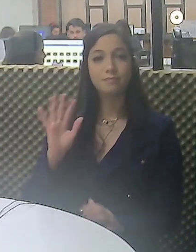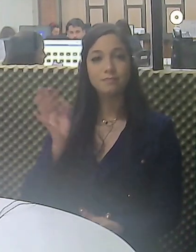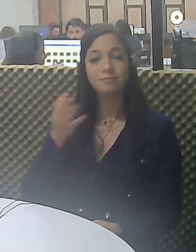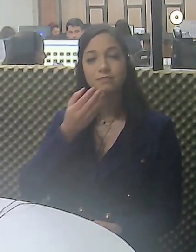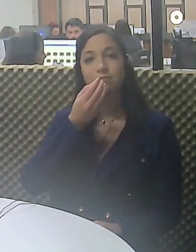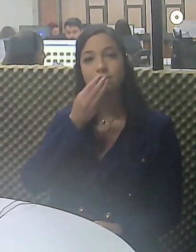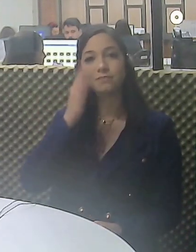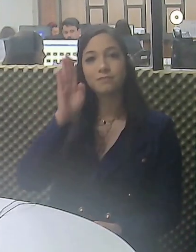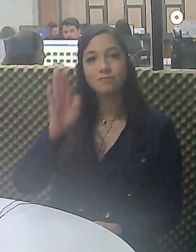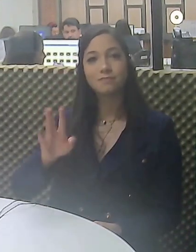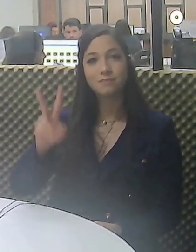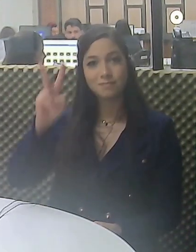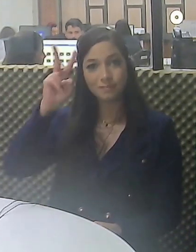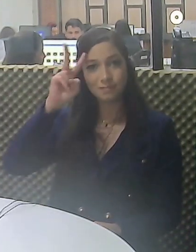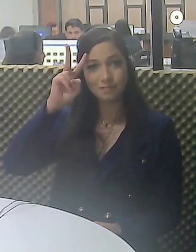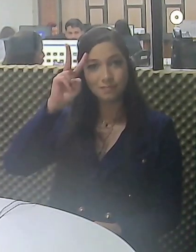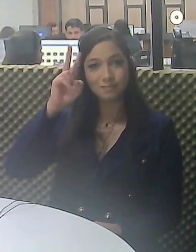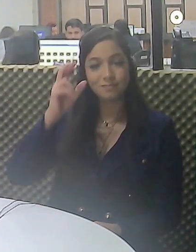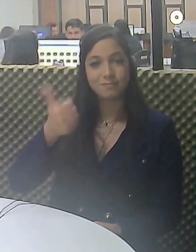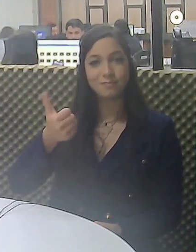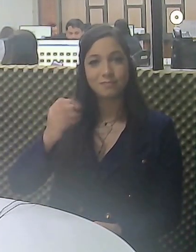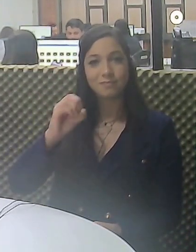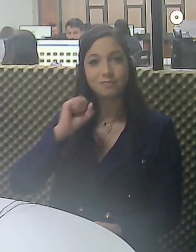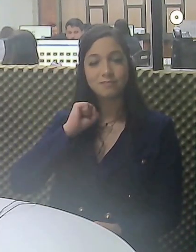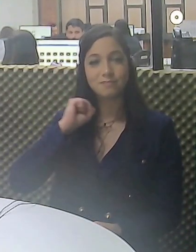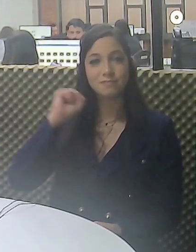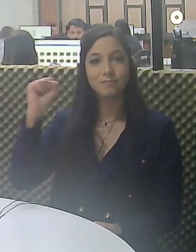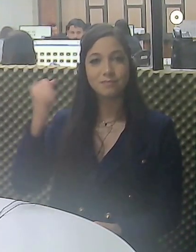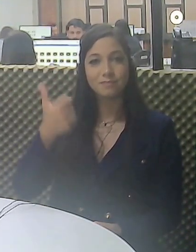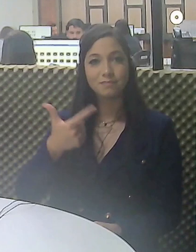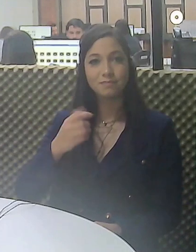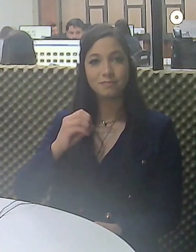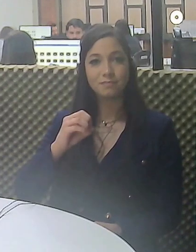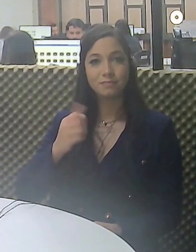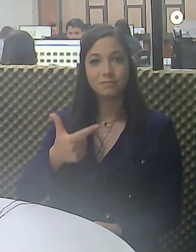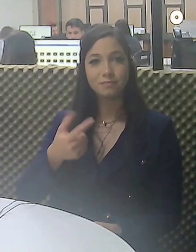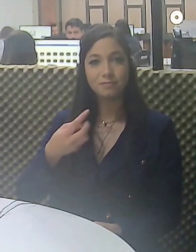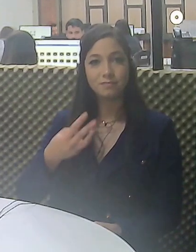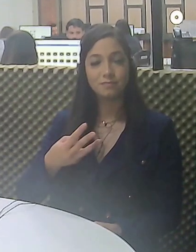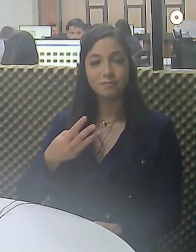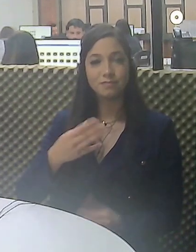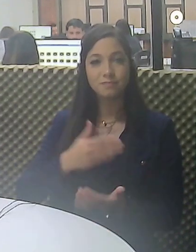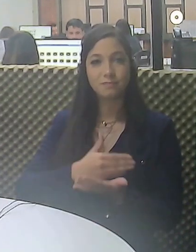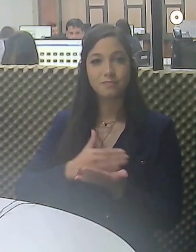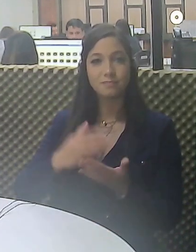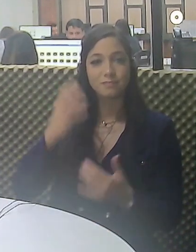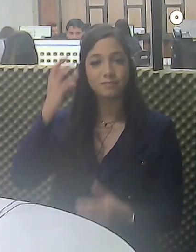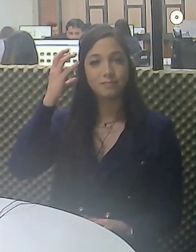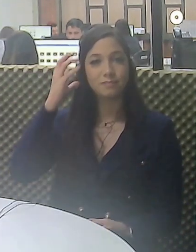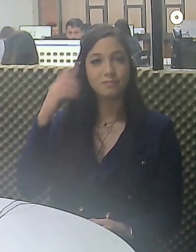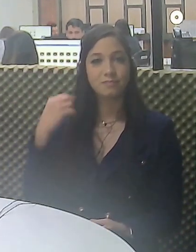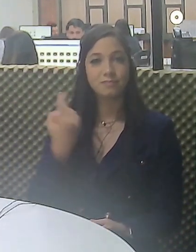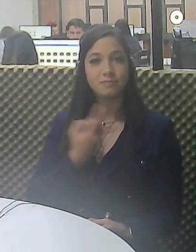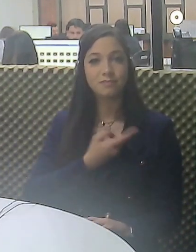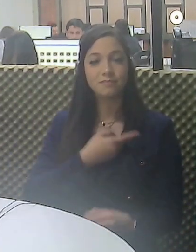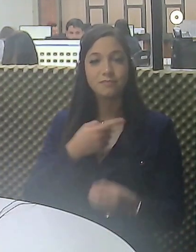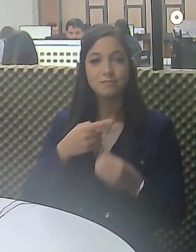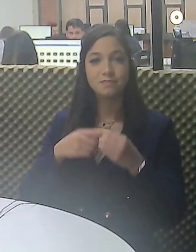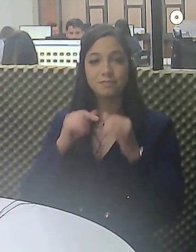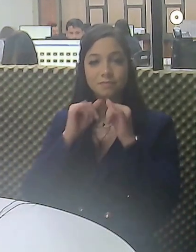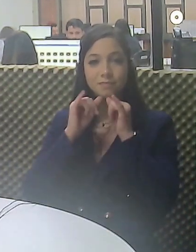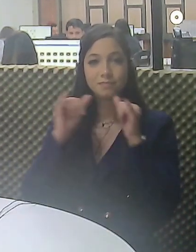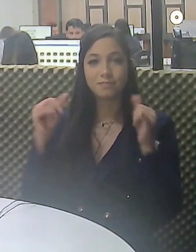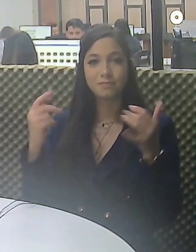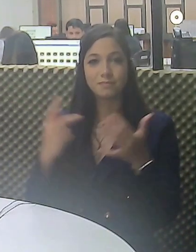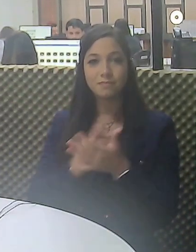Olá, boa tarde. Hoje é segunda-feira, dia 10 de abril de 2023. Está no ar a Rádio Nossa Cidade com um boletim de notícias sobre o que de